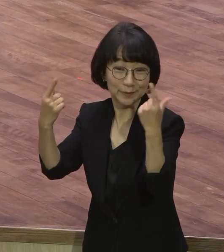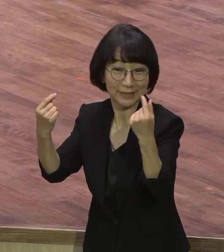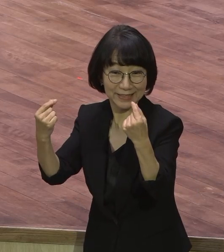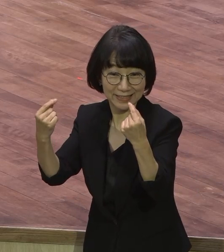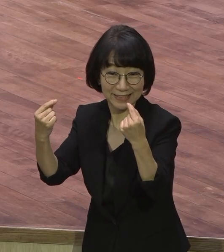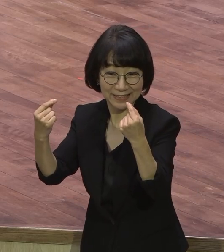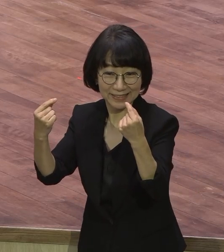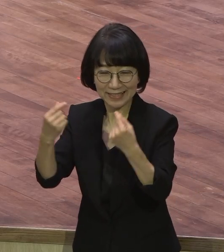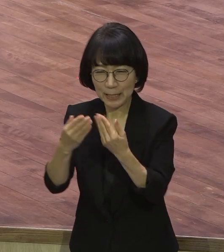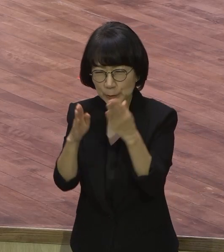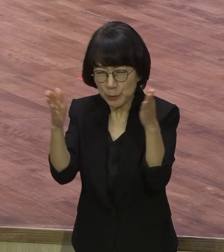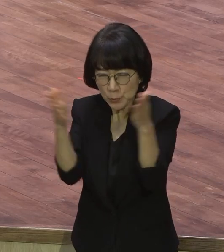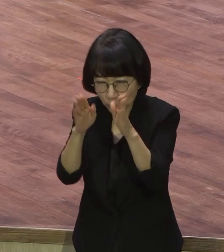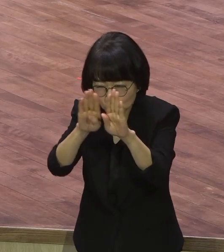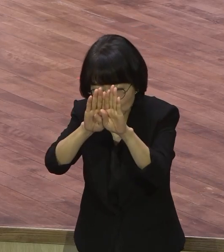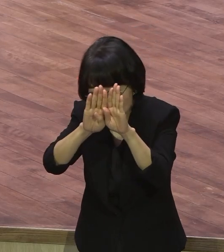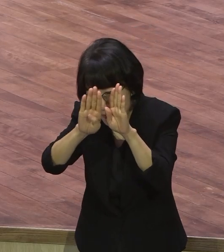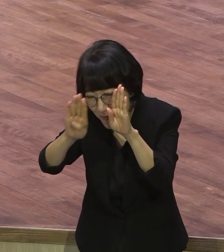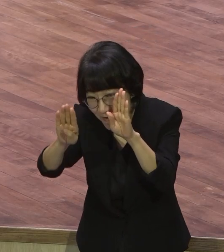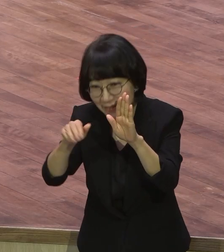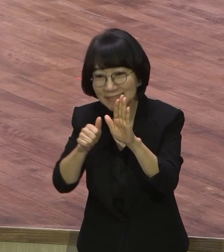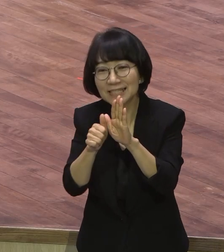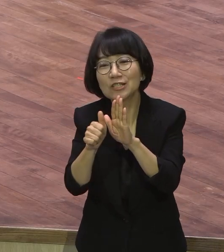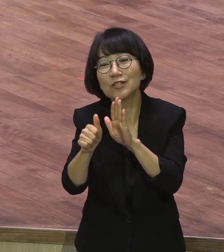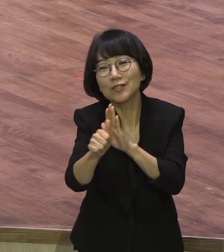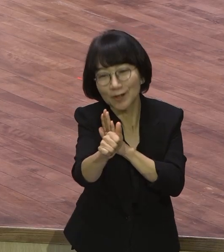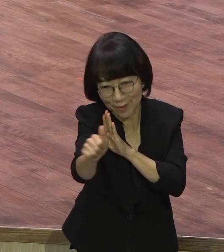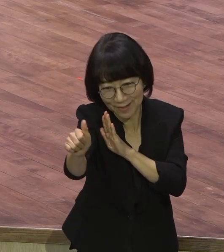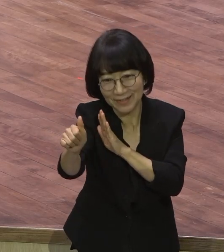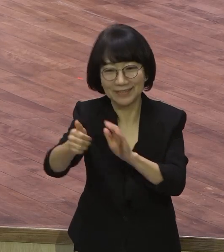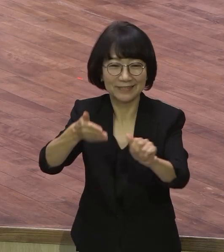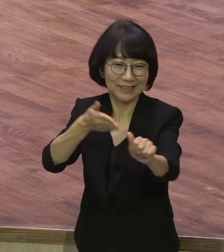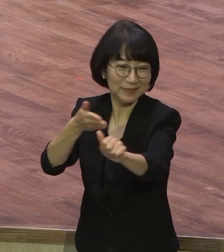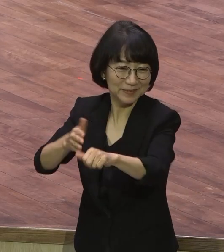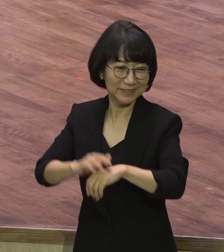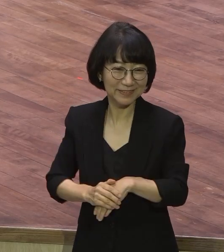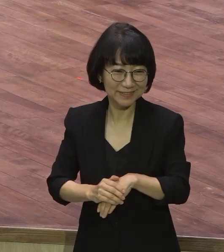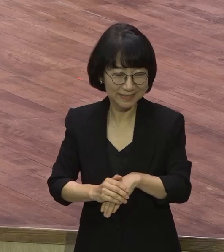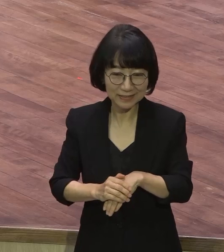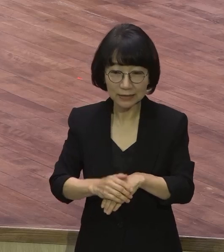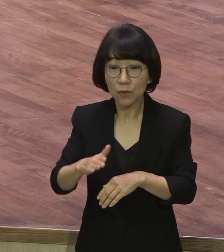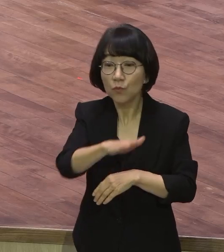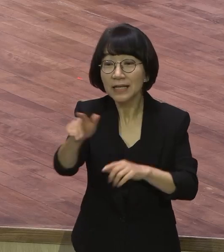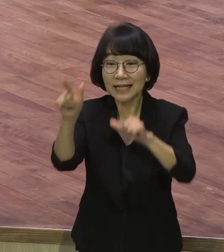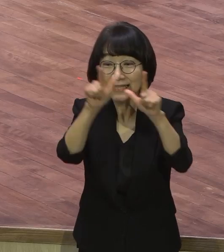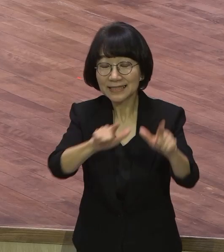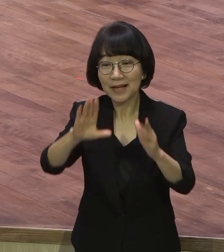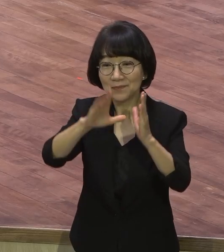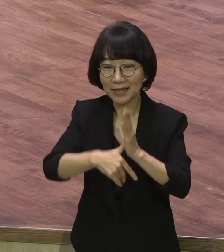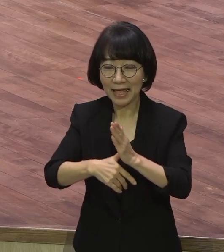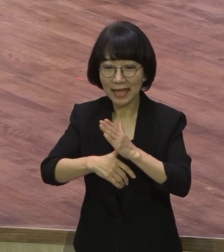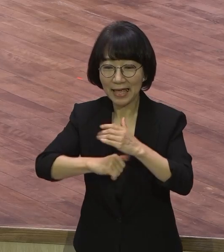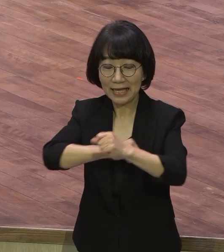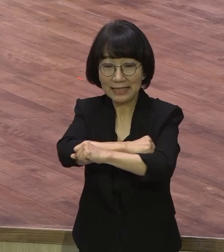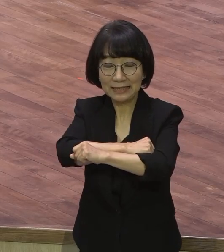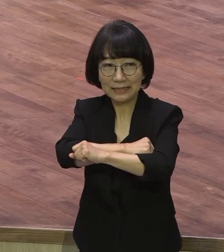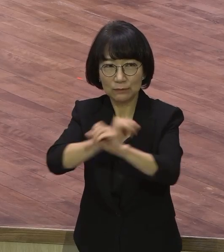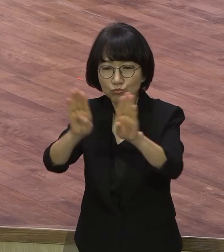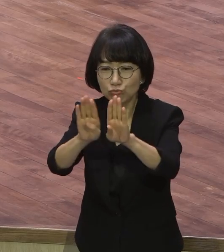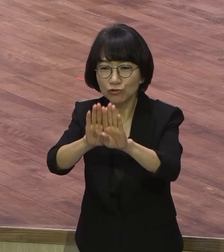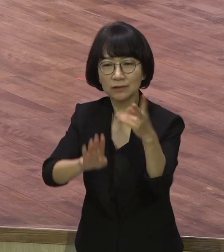좁은 문으로 들어가라. 인간의 영적인 행동의 두 가지 길밖에 없습니다. 하나는 넓은 문을